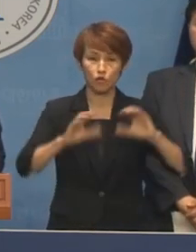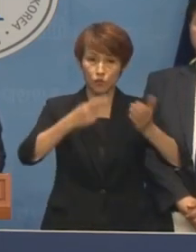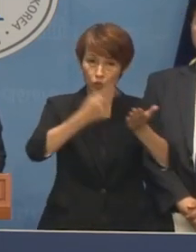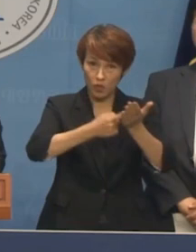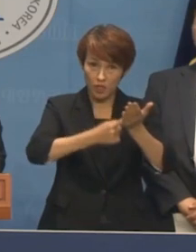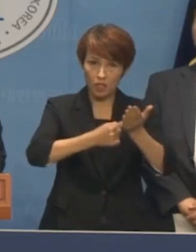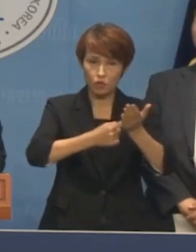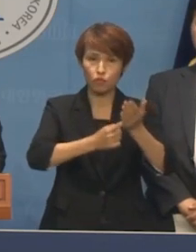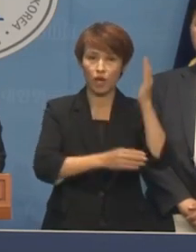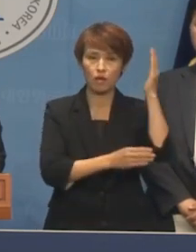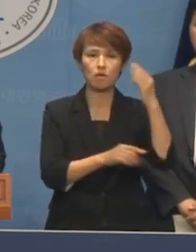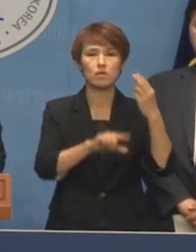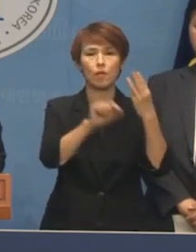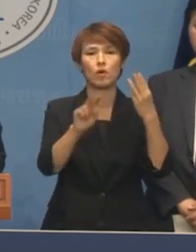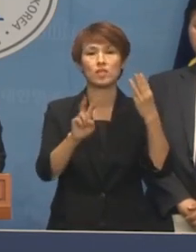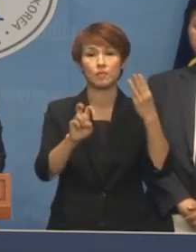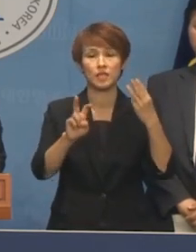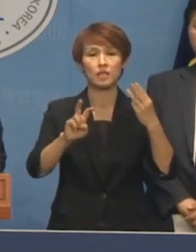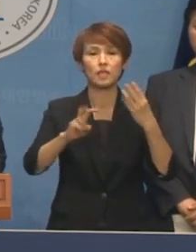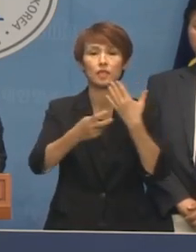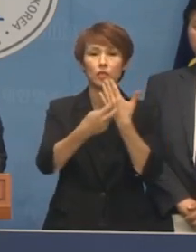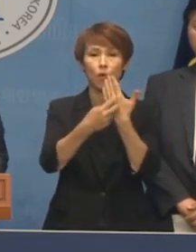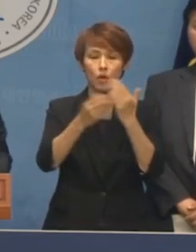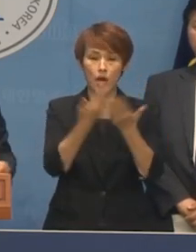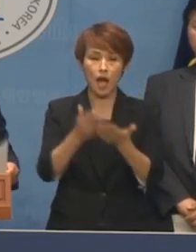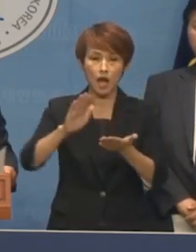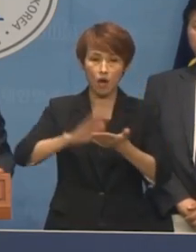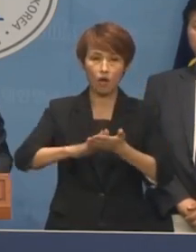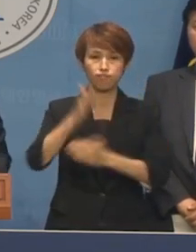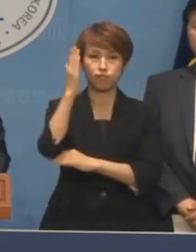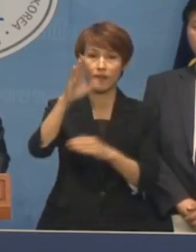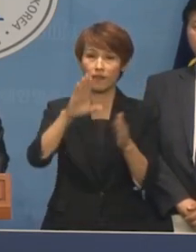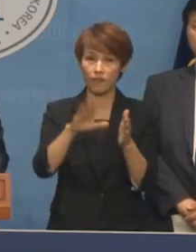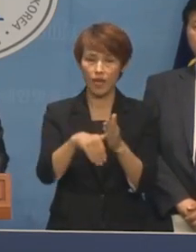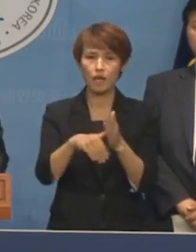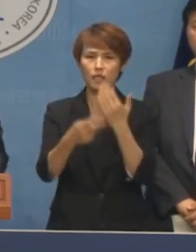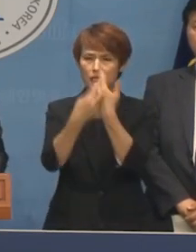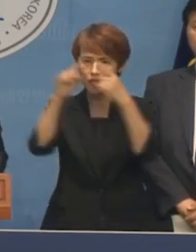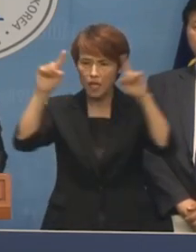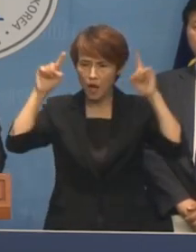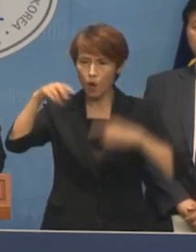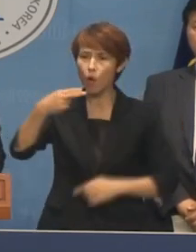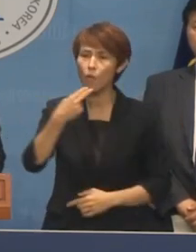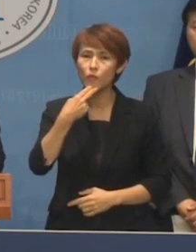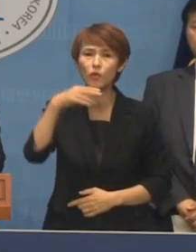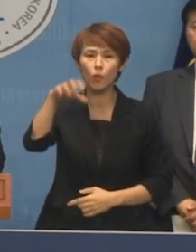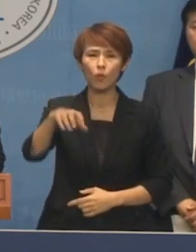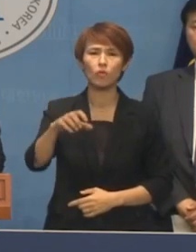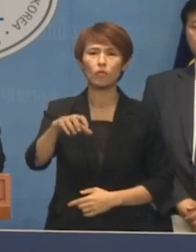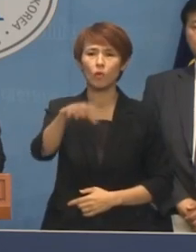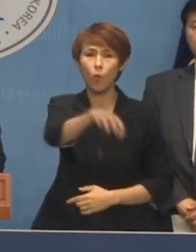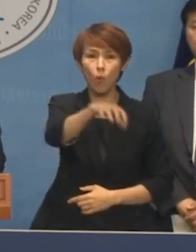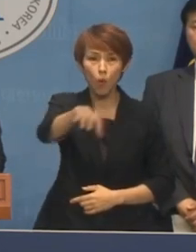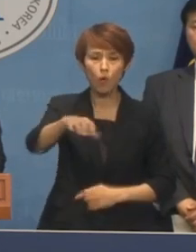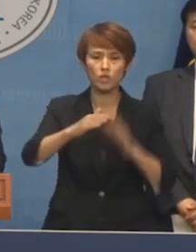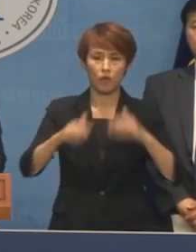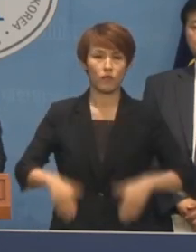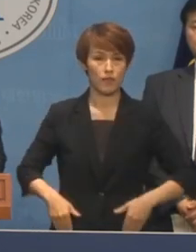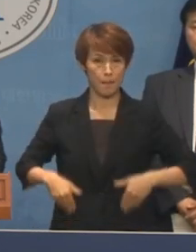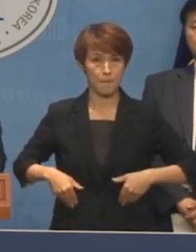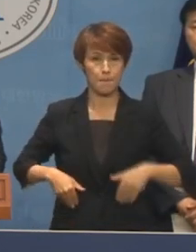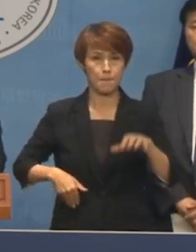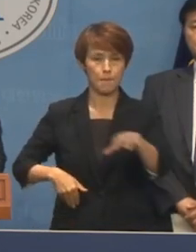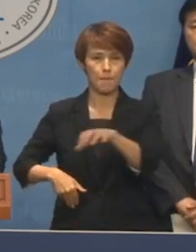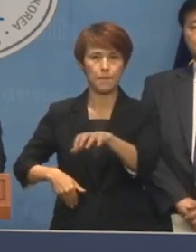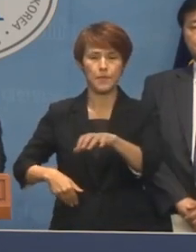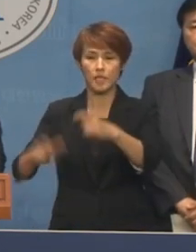역시 3월 20일 의료교역 대국민 담화를 통해서 의대가 없는 광역자치단체인 전남의 경우